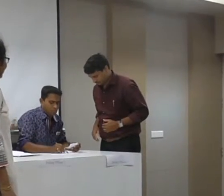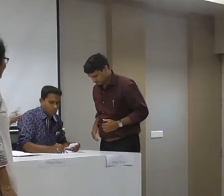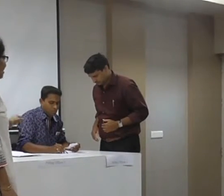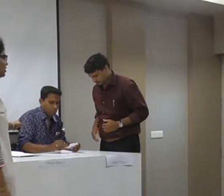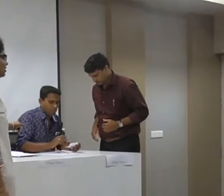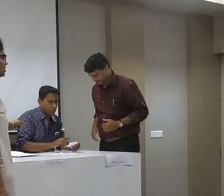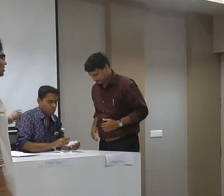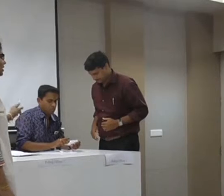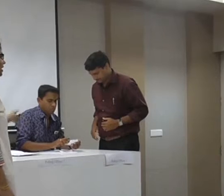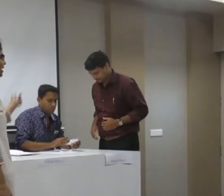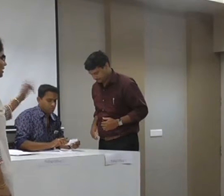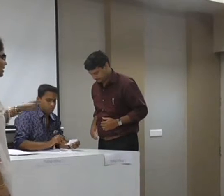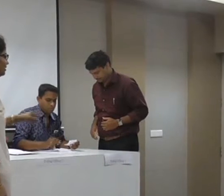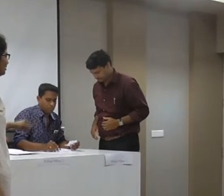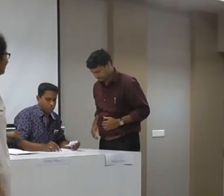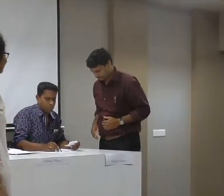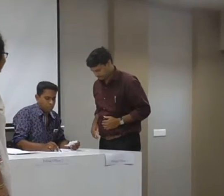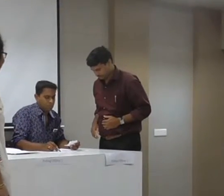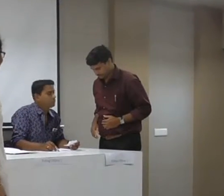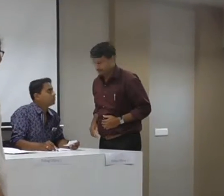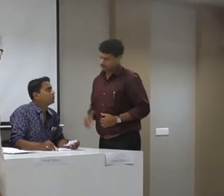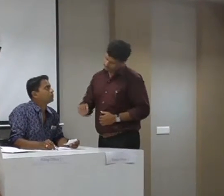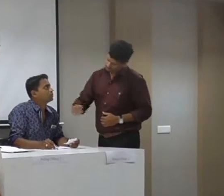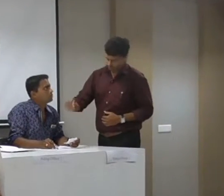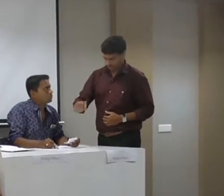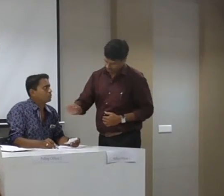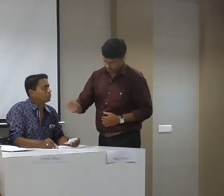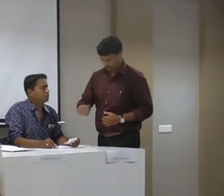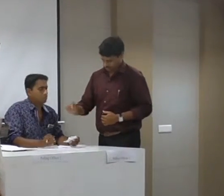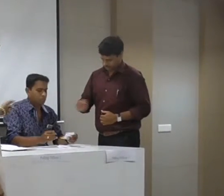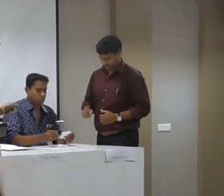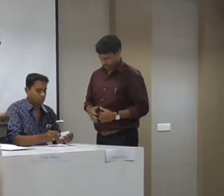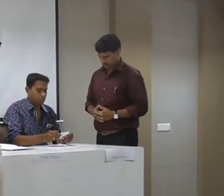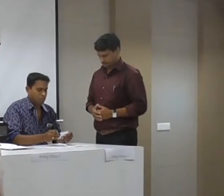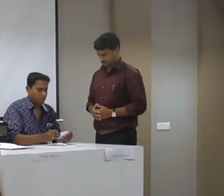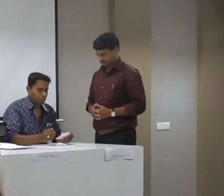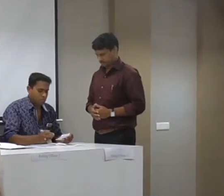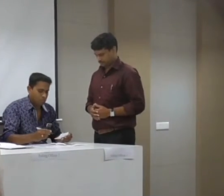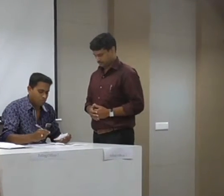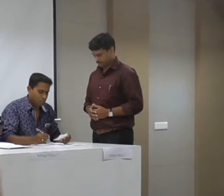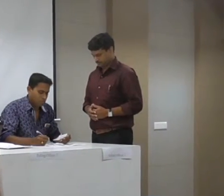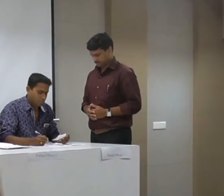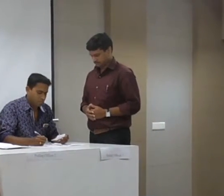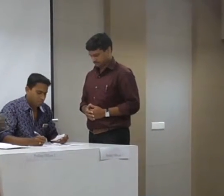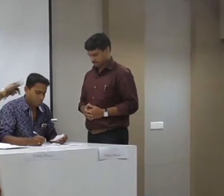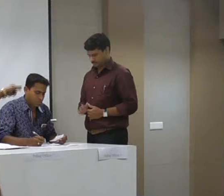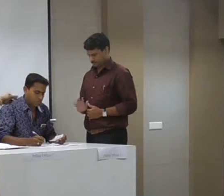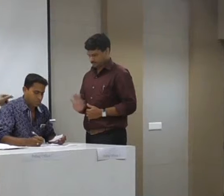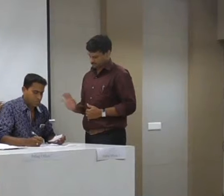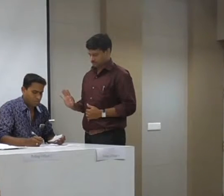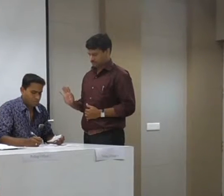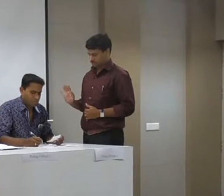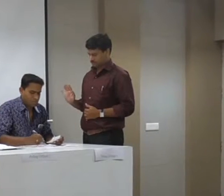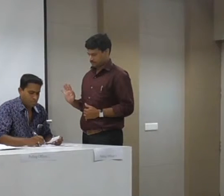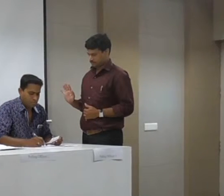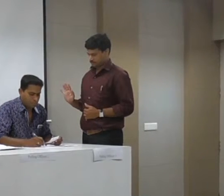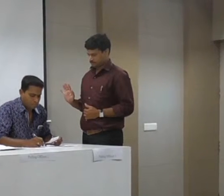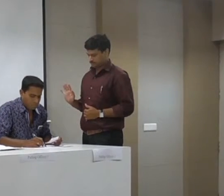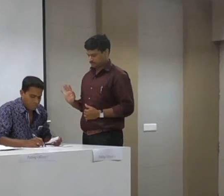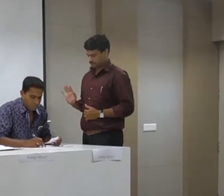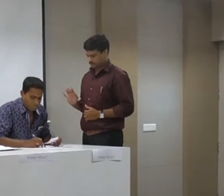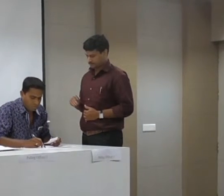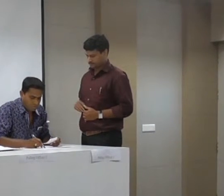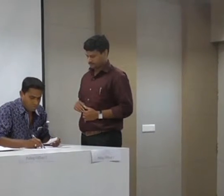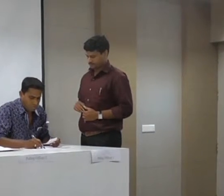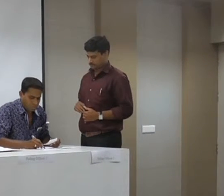मग ते नाव सर्च करणार आणि त्याला दाखवणार की आपलं नाव आहे ते. मग तो चेक करणार नाव बरोबर आहे की